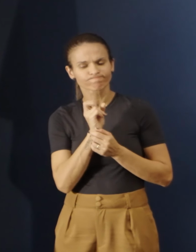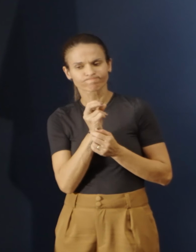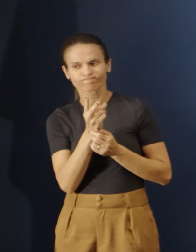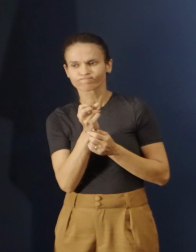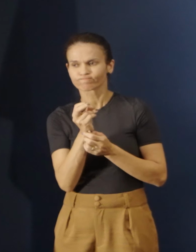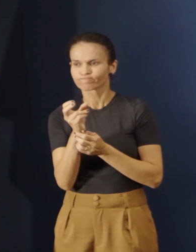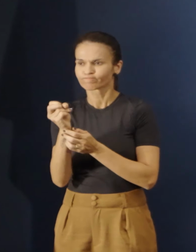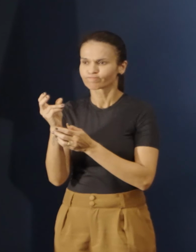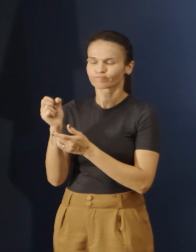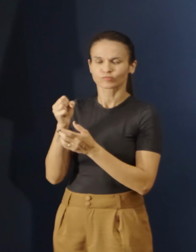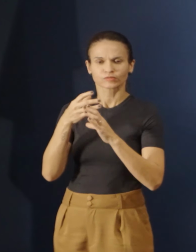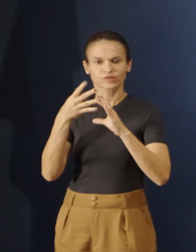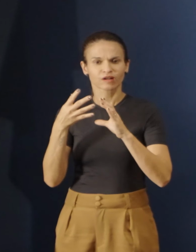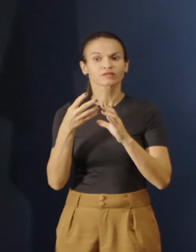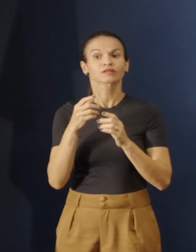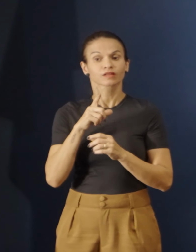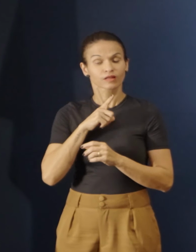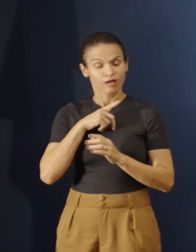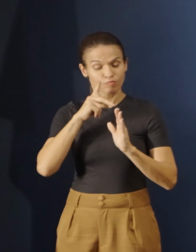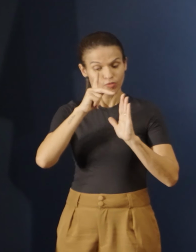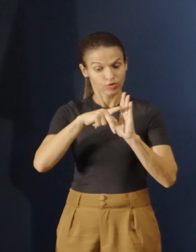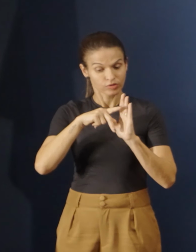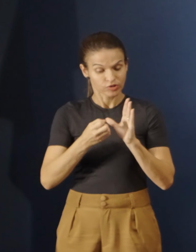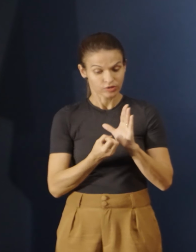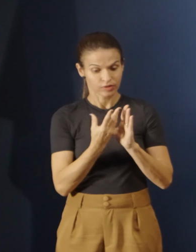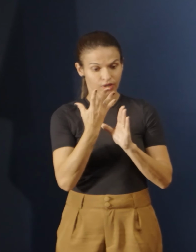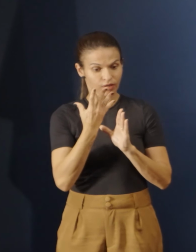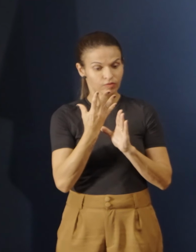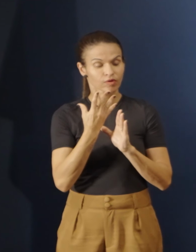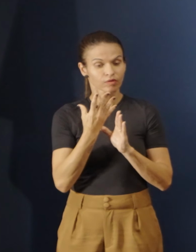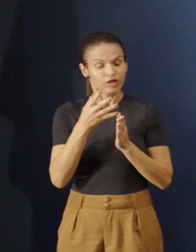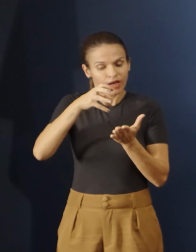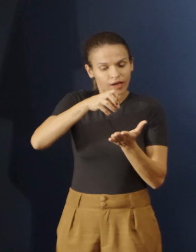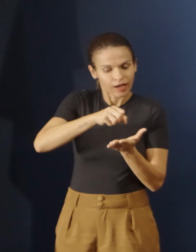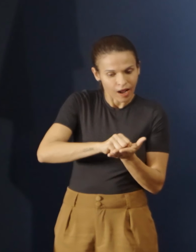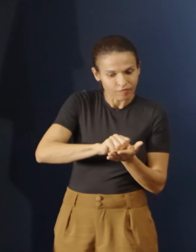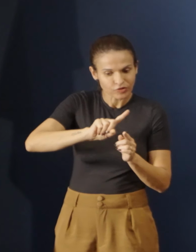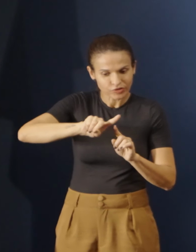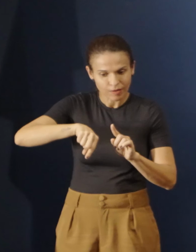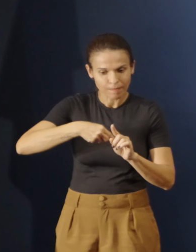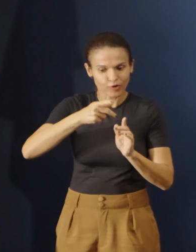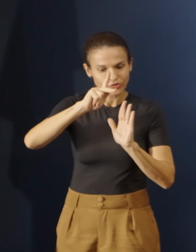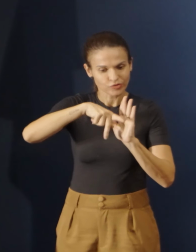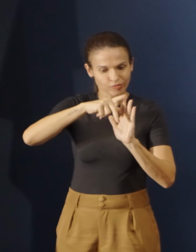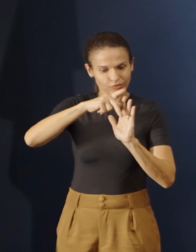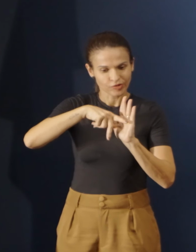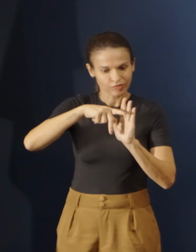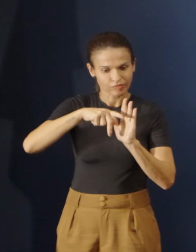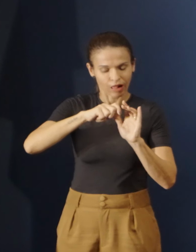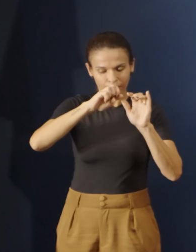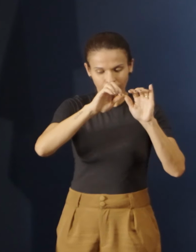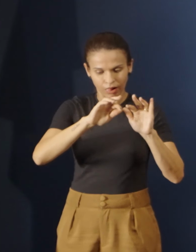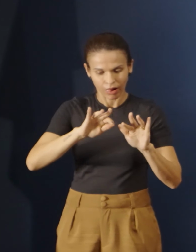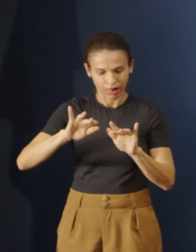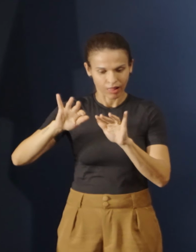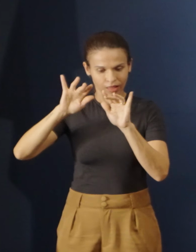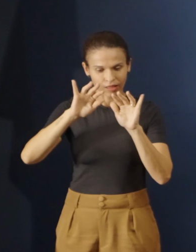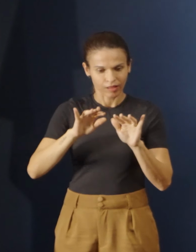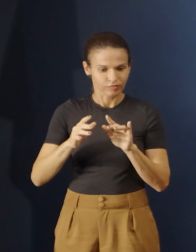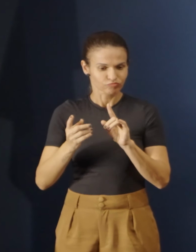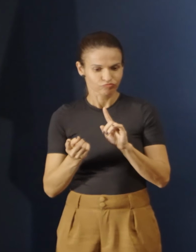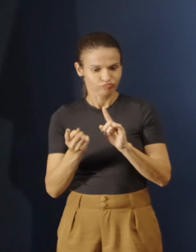dia, inclusive, tem até programas de criação, é, que inclusive gravam e depois o próprio programa transcreve, ou gente